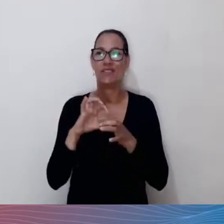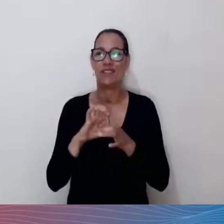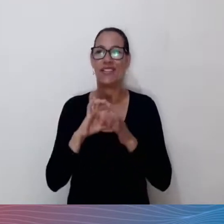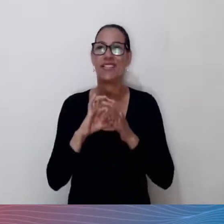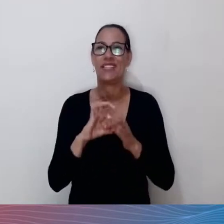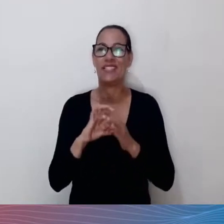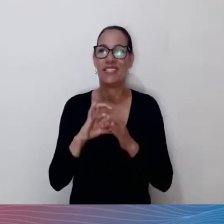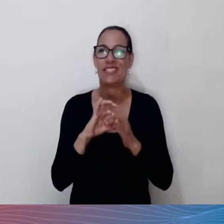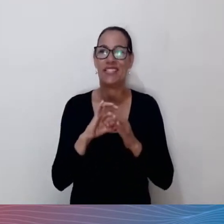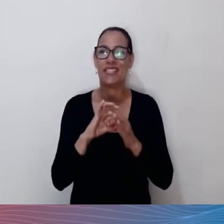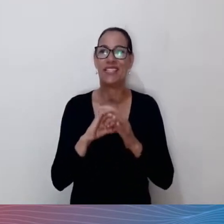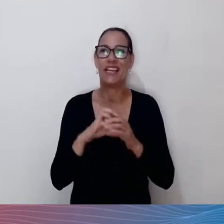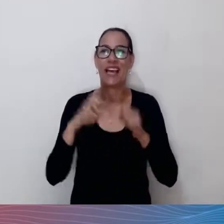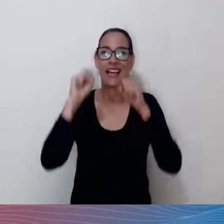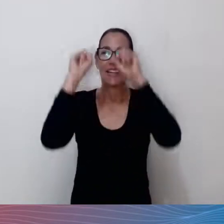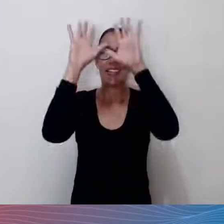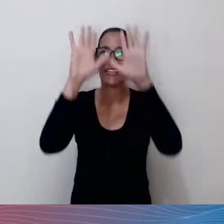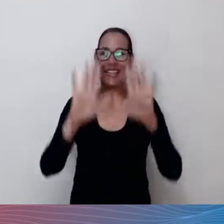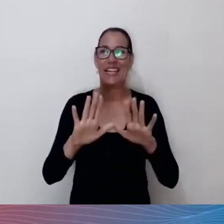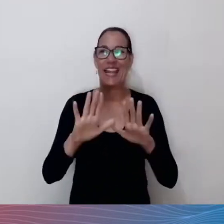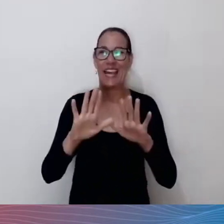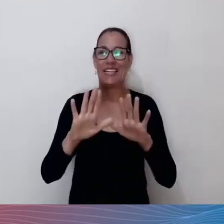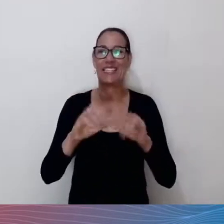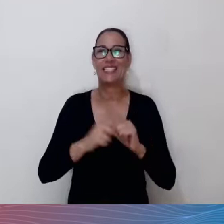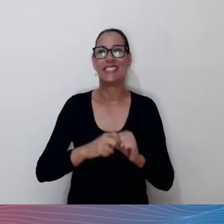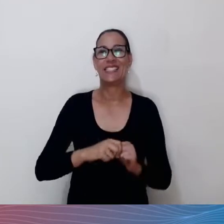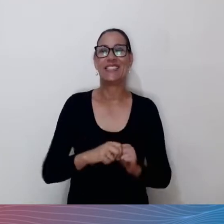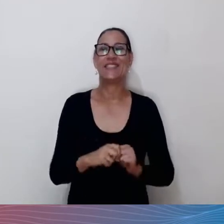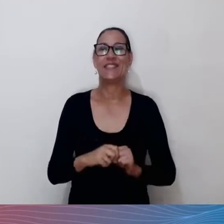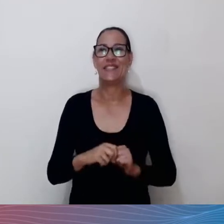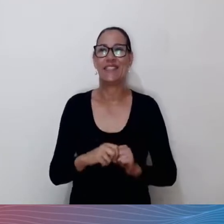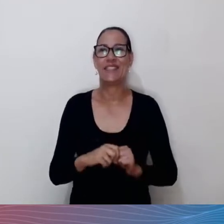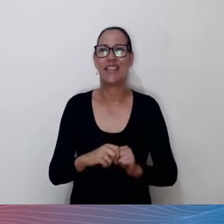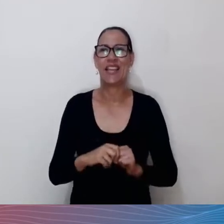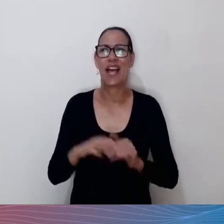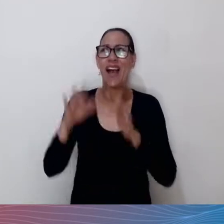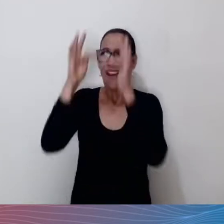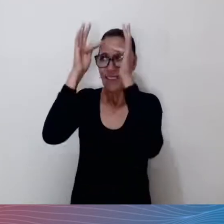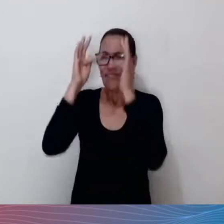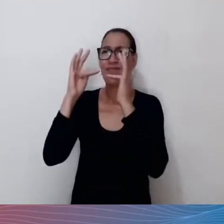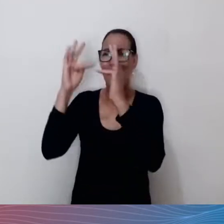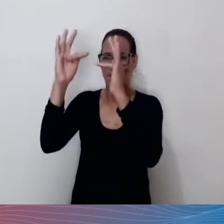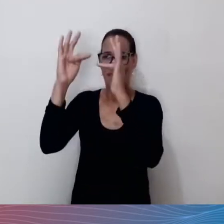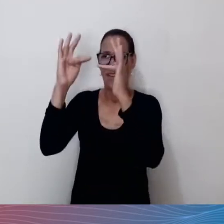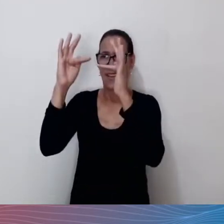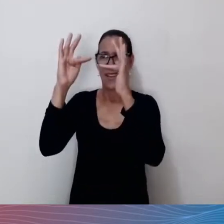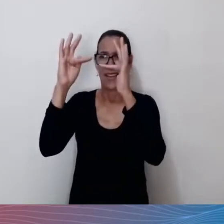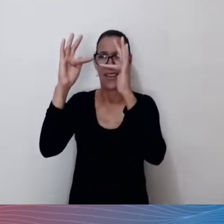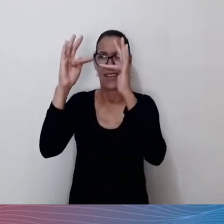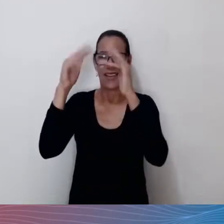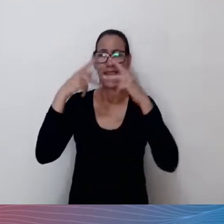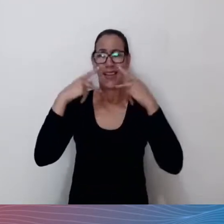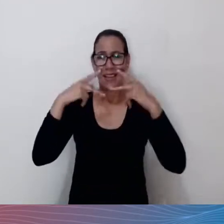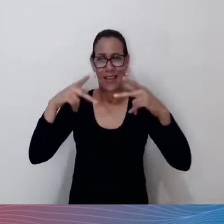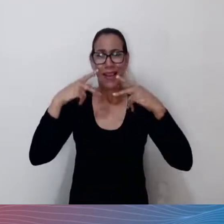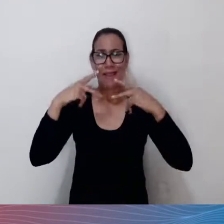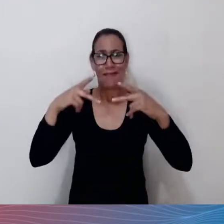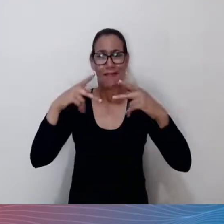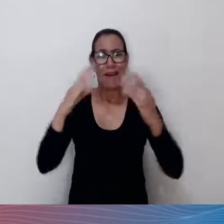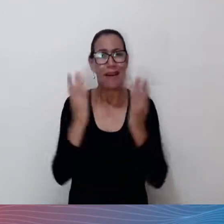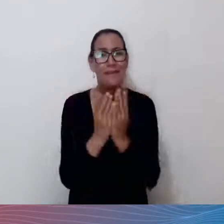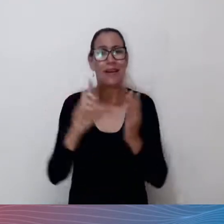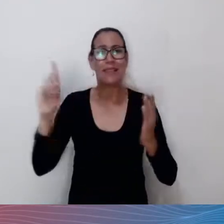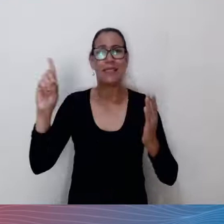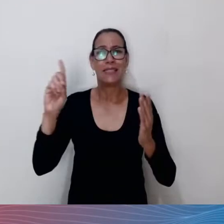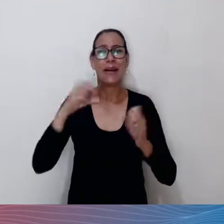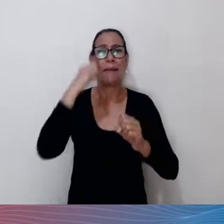pessoas. Vamos ser fiéis a essa palavra. Deus precisa edificar a sua igreja e está nos mostrando o caminho